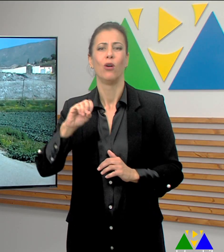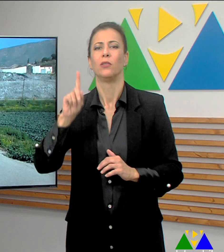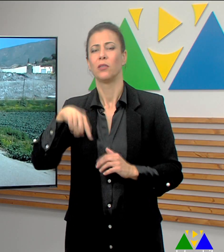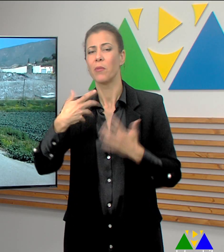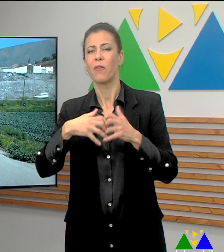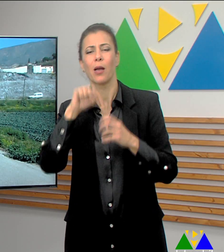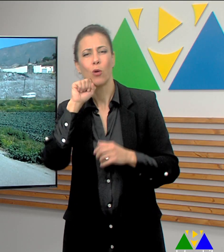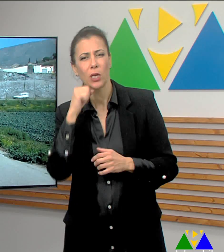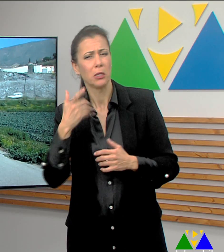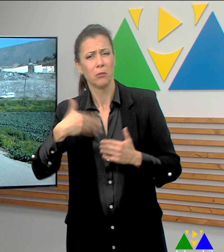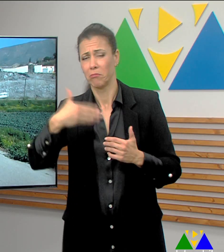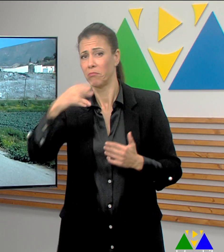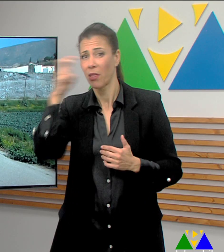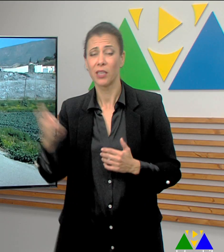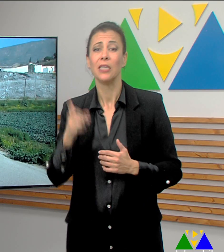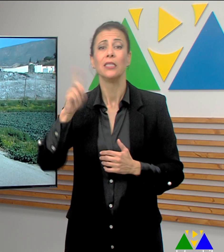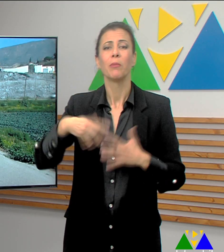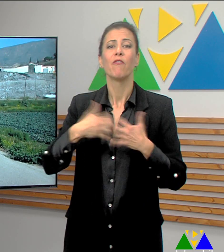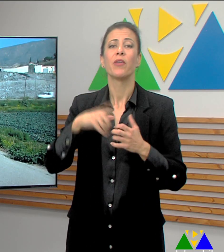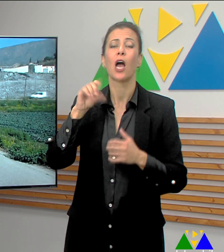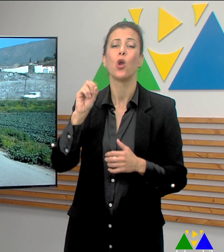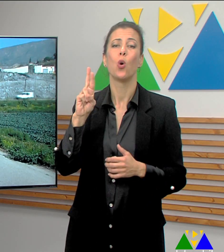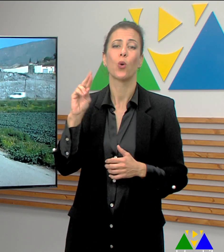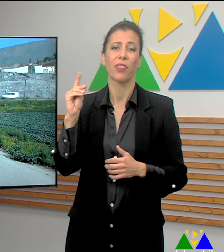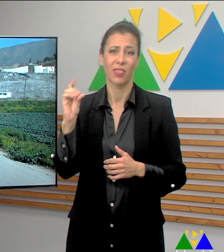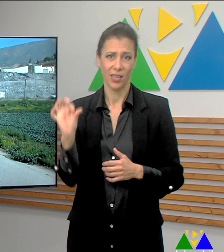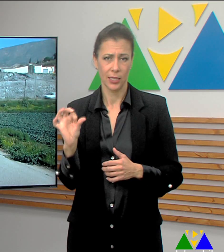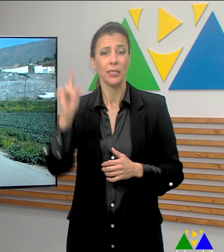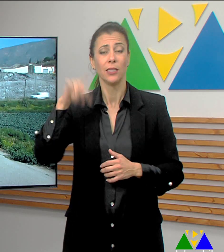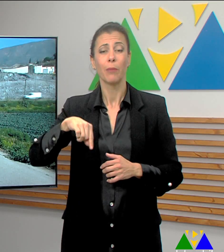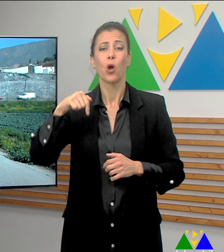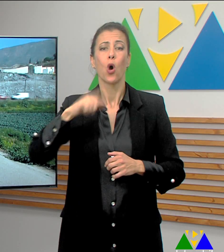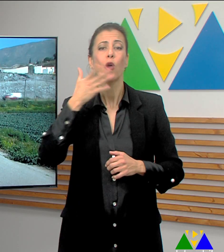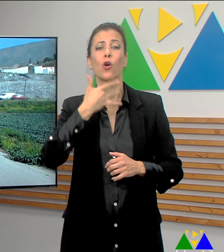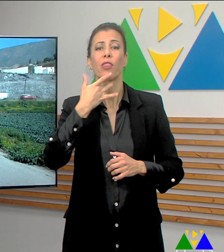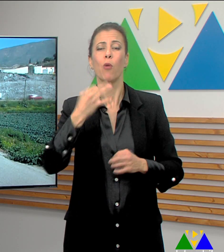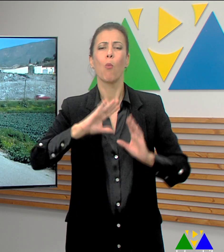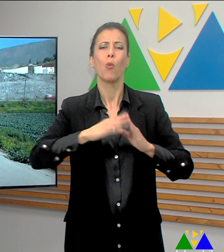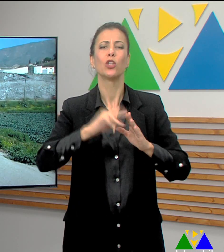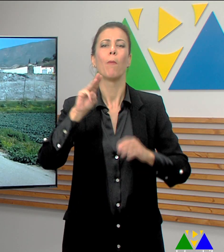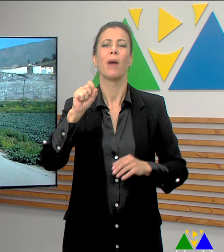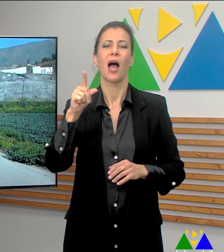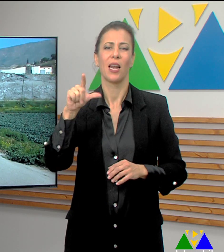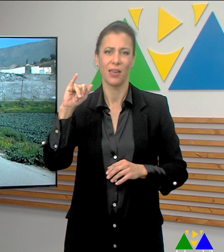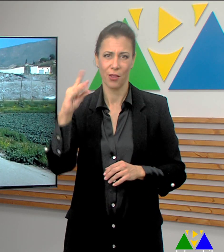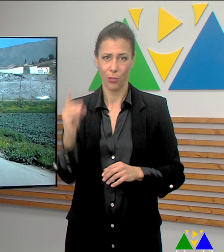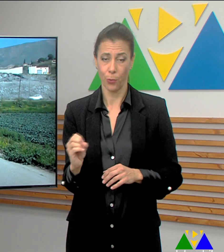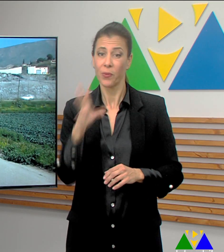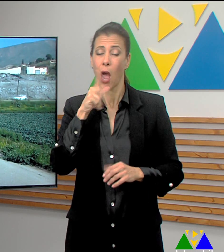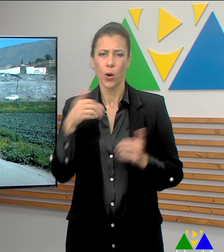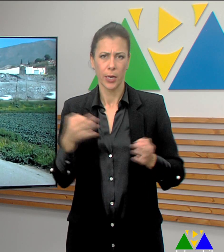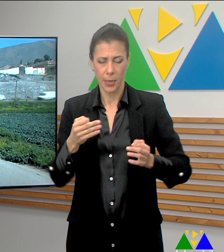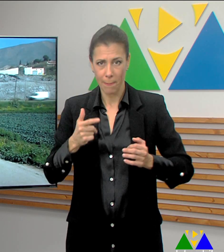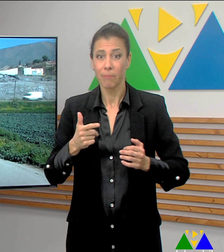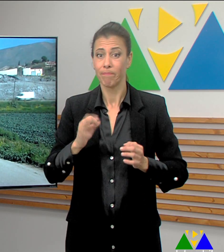también la fábrica de Lourdes, lo que hoy conocemos también como Puerto Pálido. Estamos pues prácticamente un poquito más adelante, concretamente a